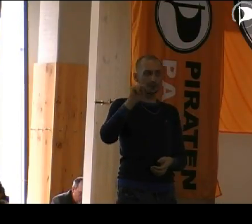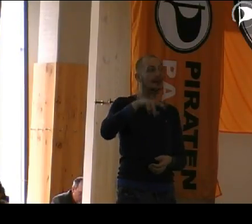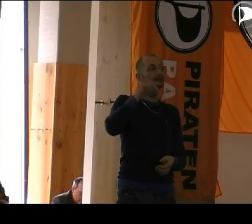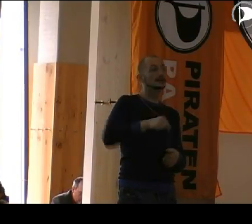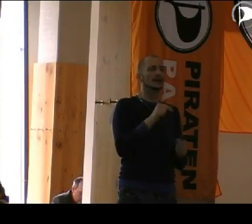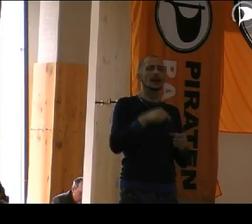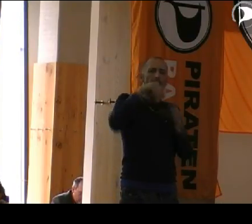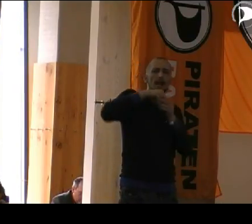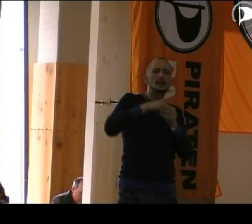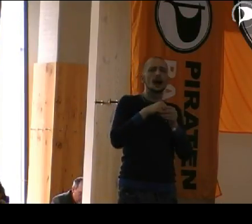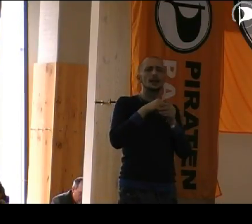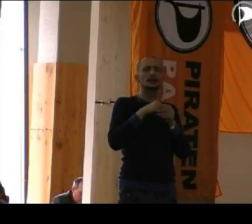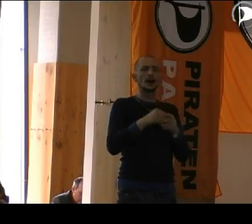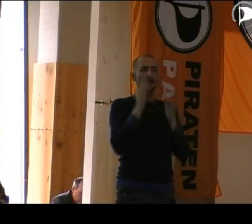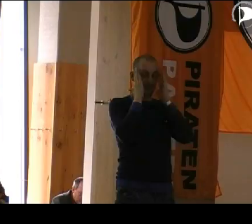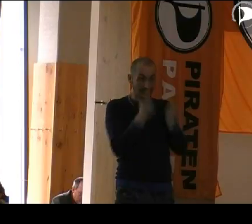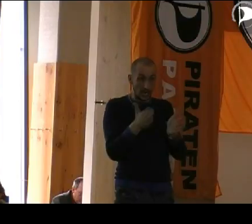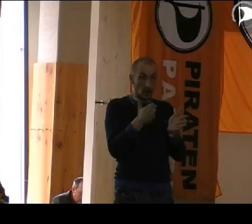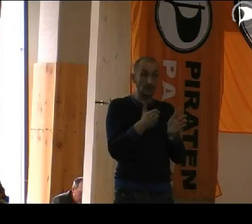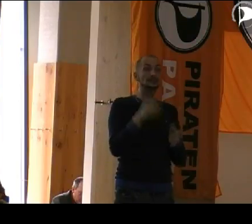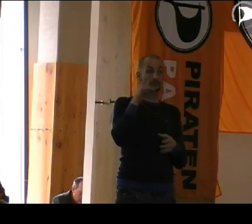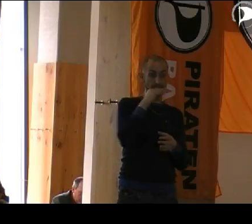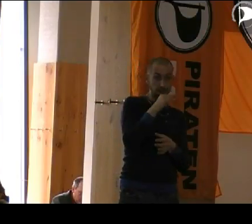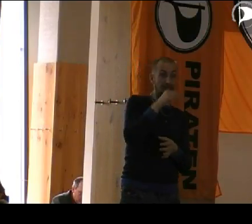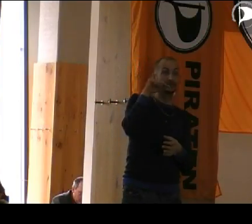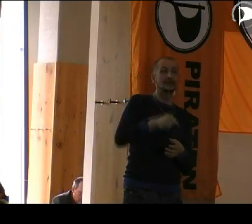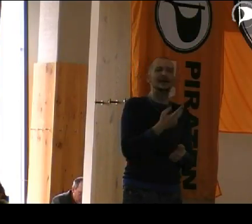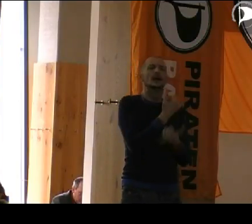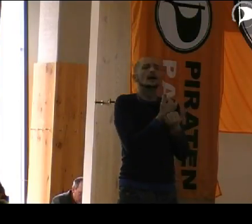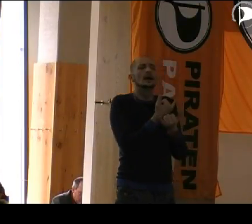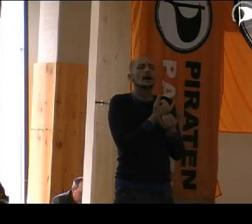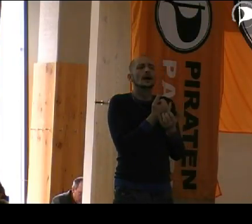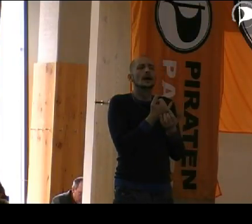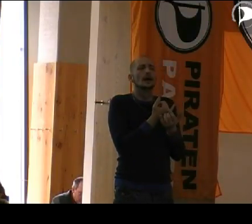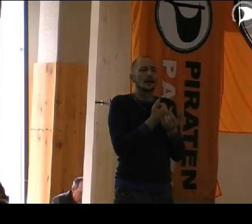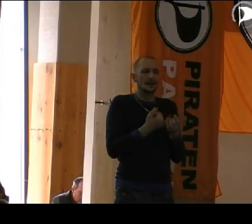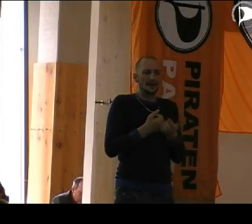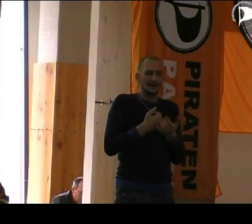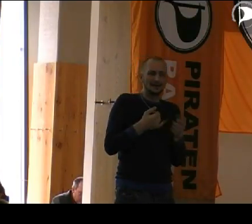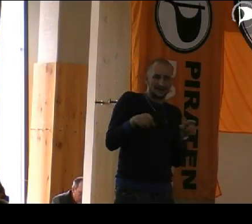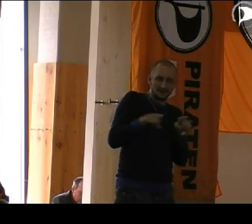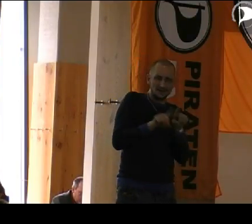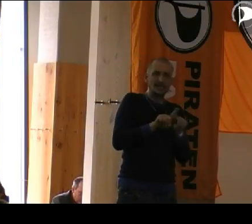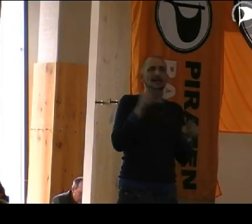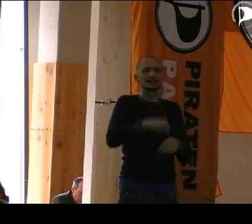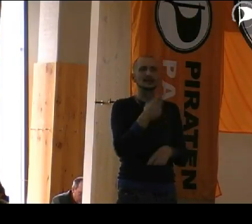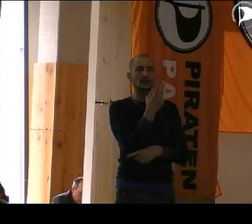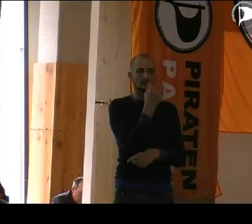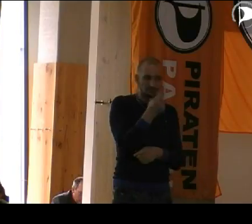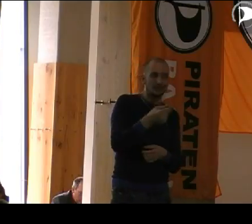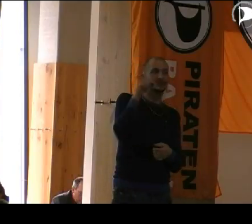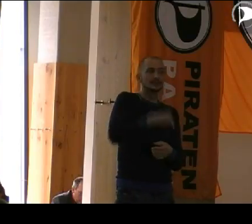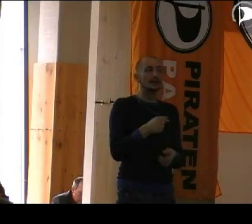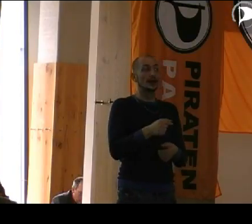festlegen möchte die solche mittel verteilt werden wollen da vertraut nicht dass der vorstand das gleiche war schon richtig entscheiden könnte